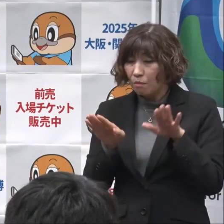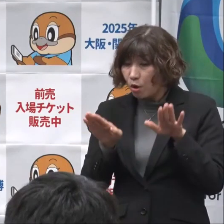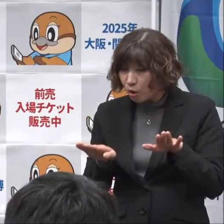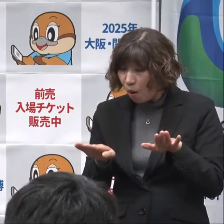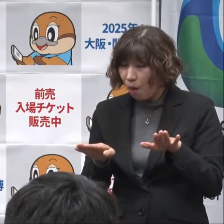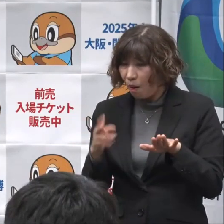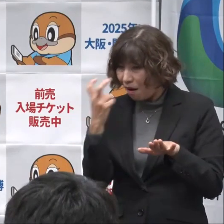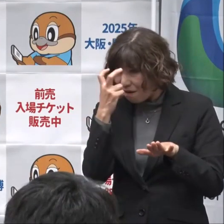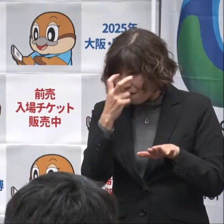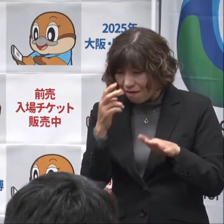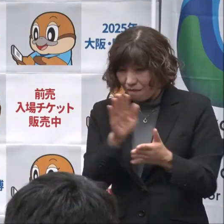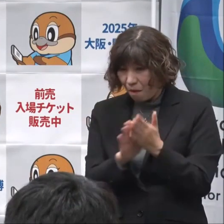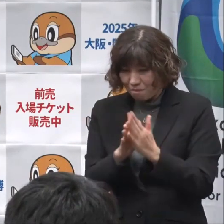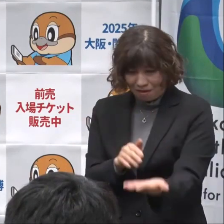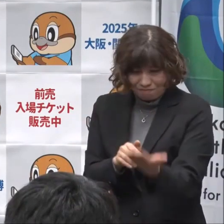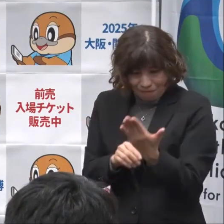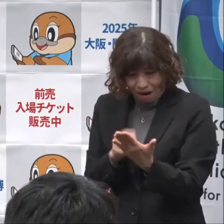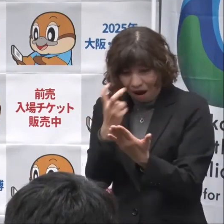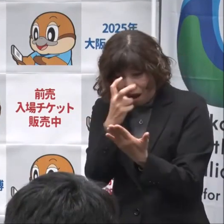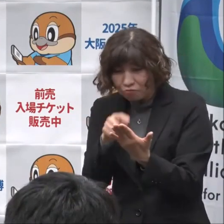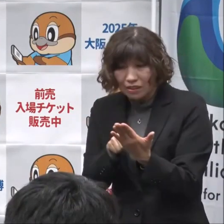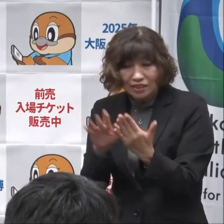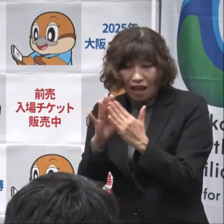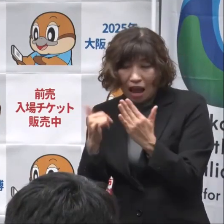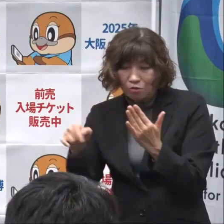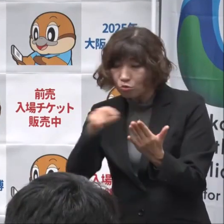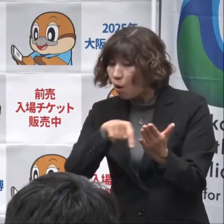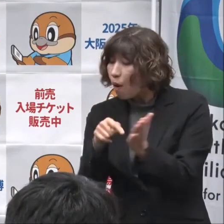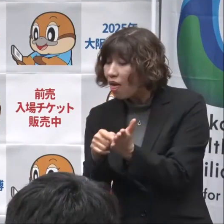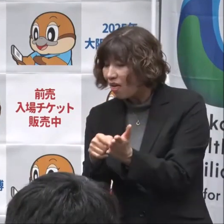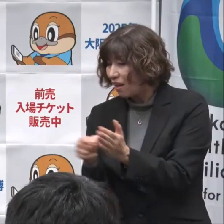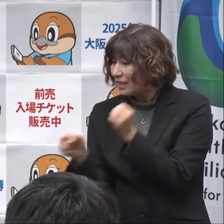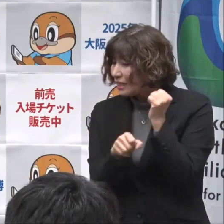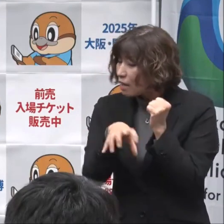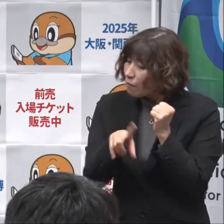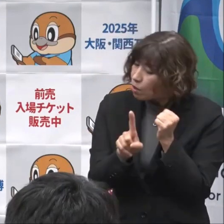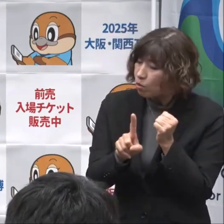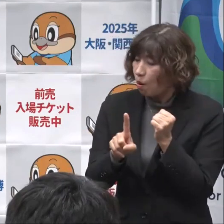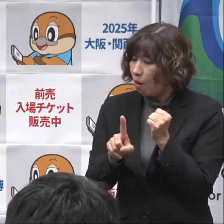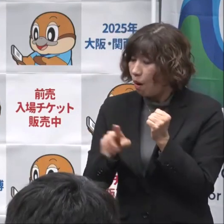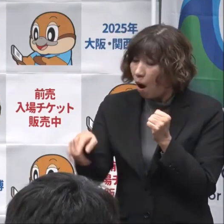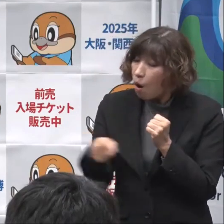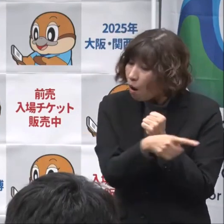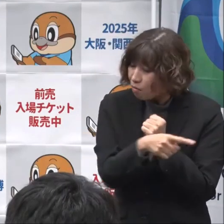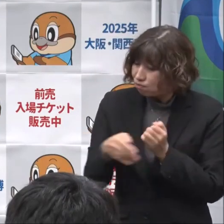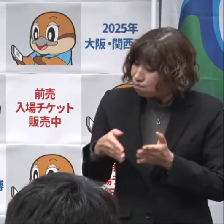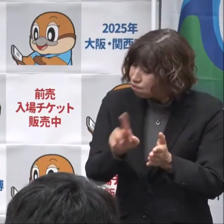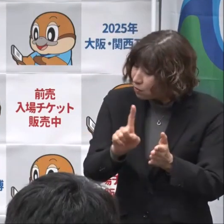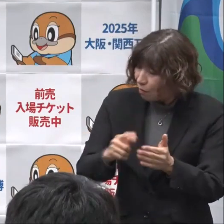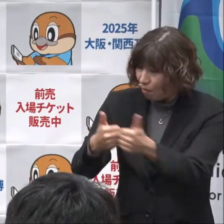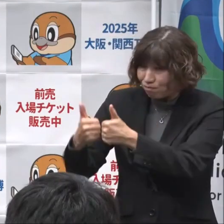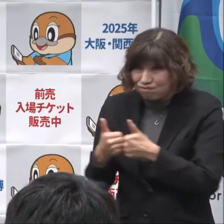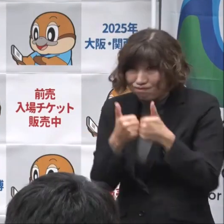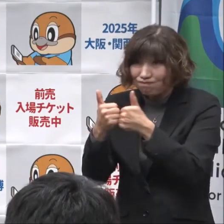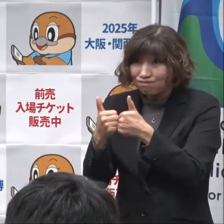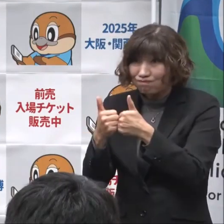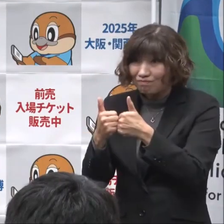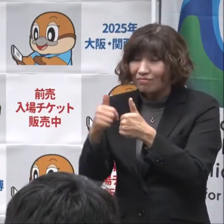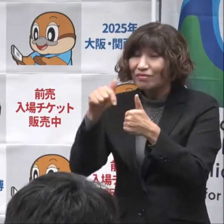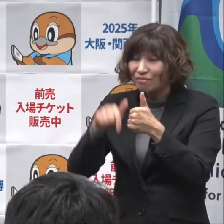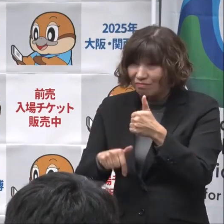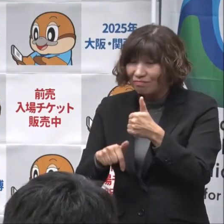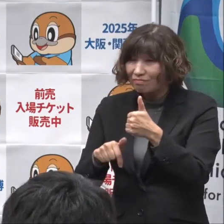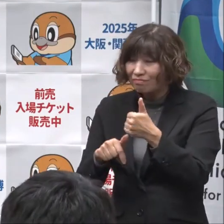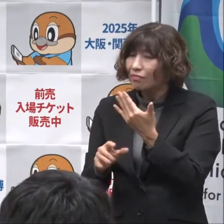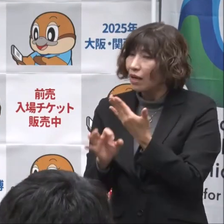と相談していただいて対策を取ってもらえたらなと。そして家具とか の倒壊を防ぐ